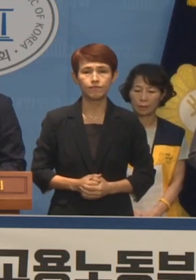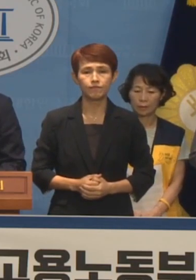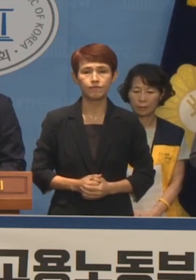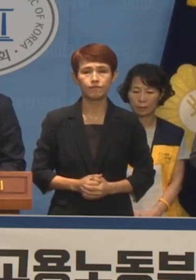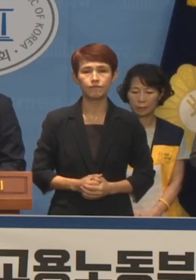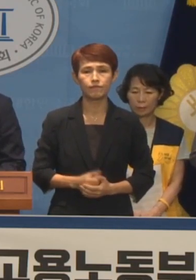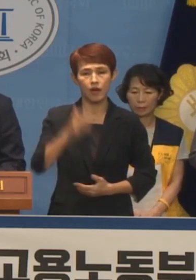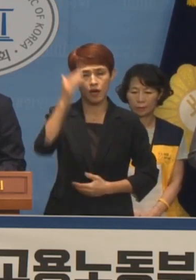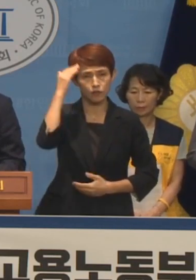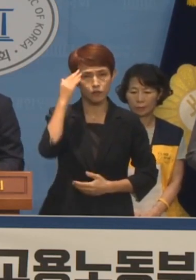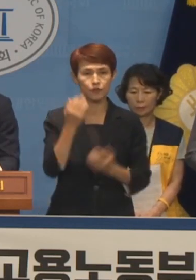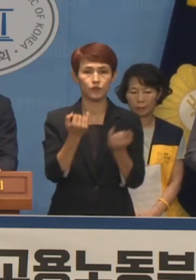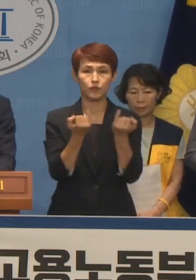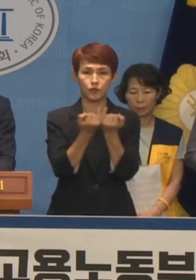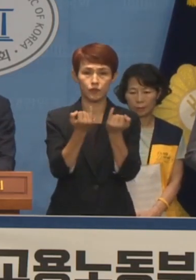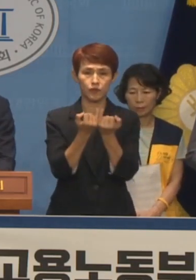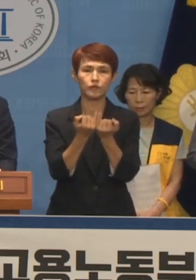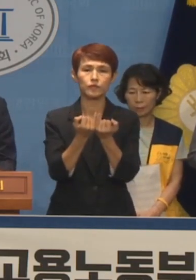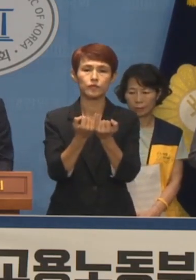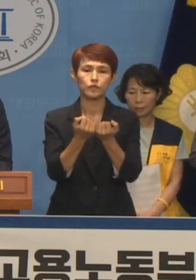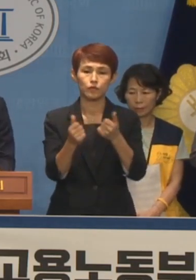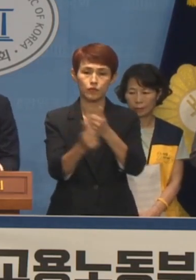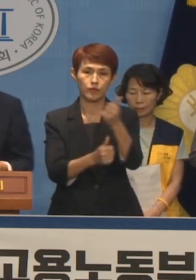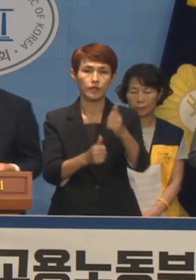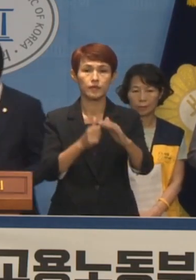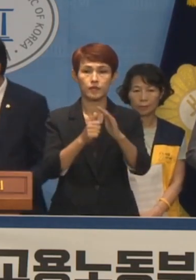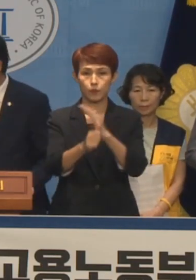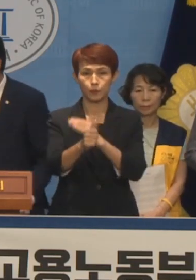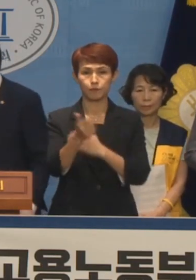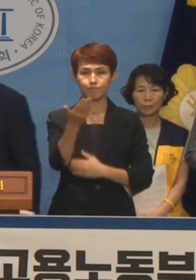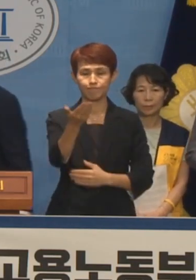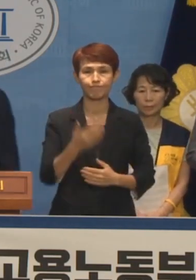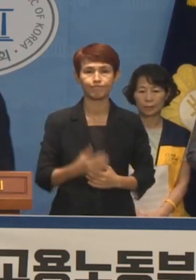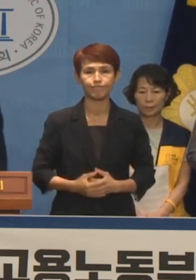최희연 한국여성민우회 공동대표님 모시고 발언 듣겠습니다.